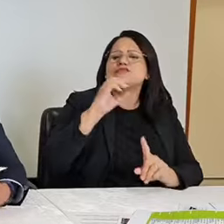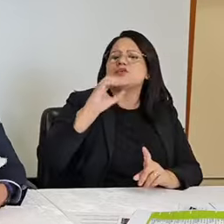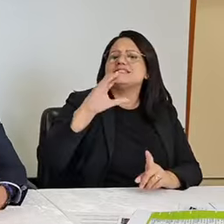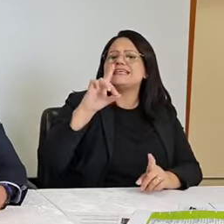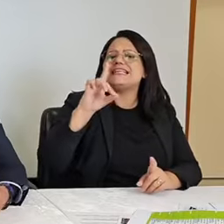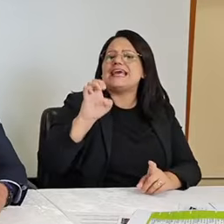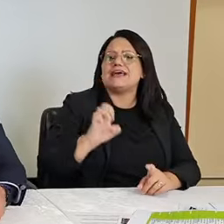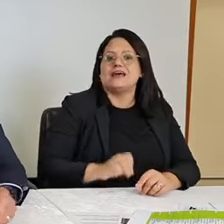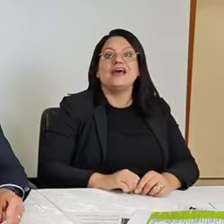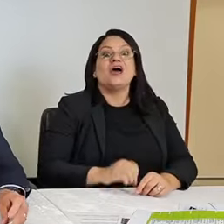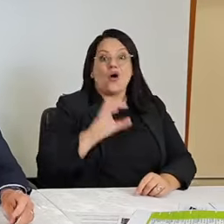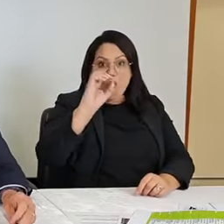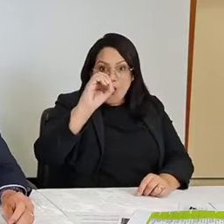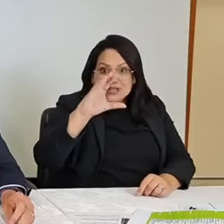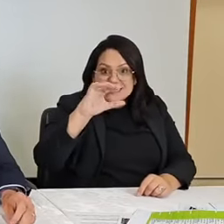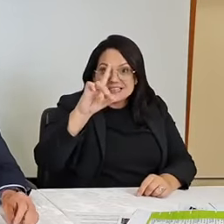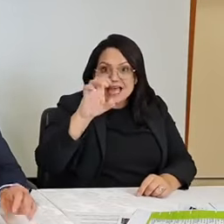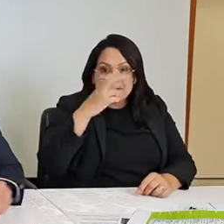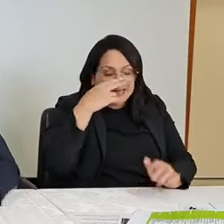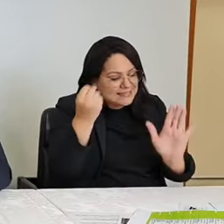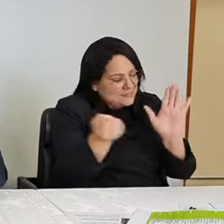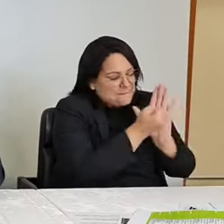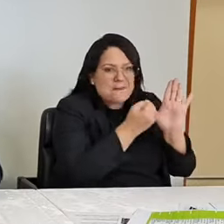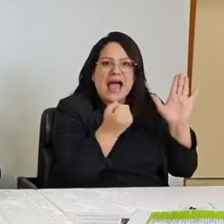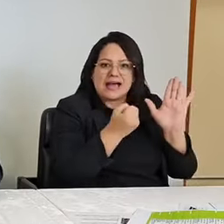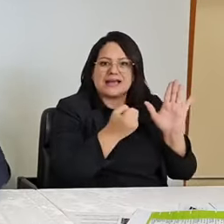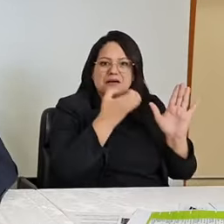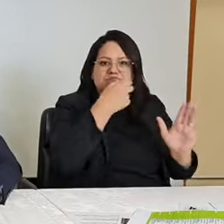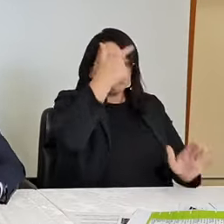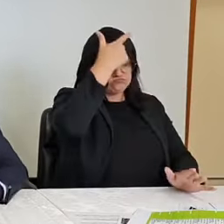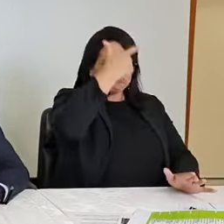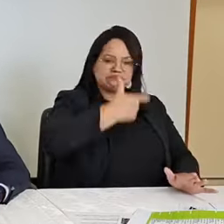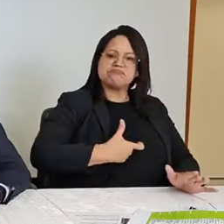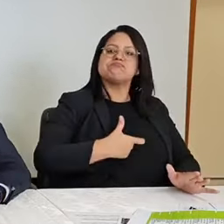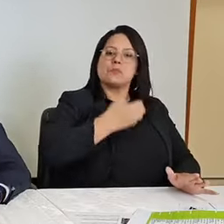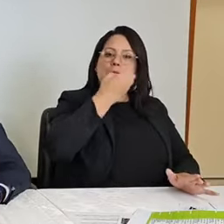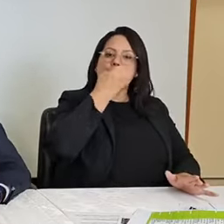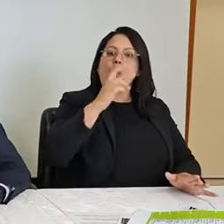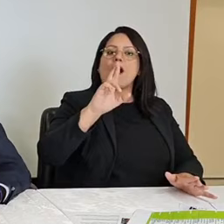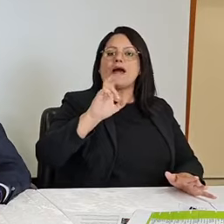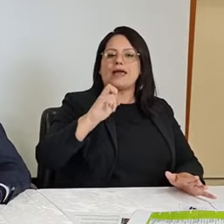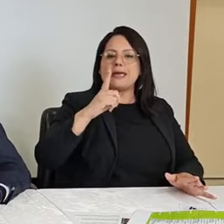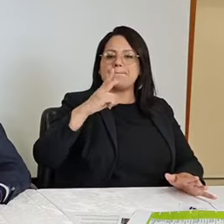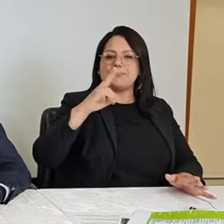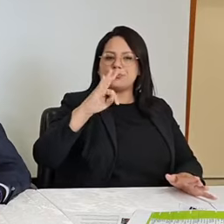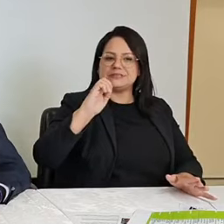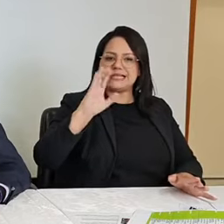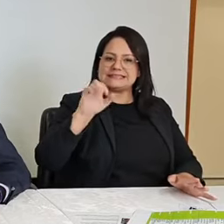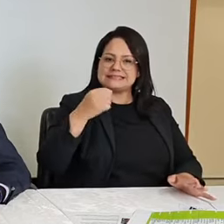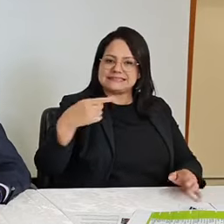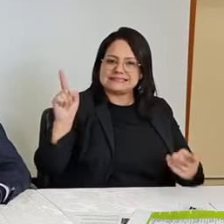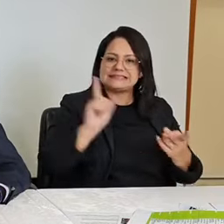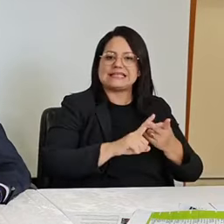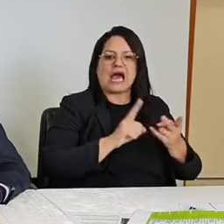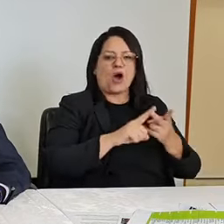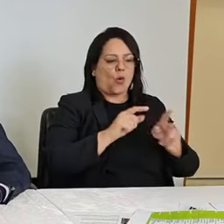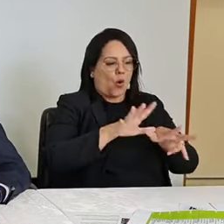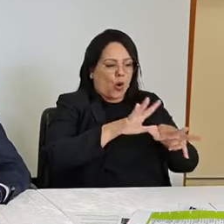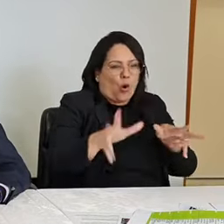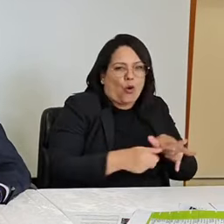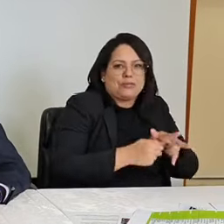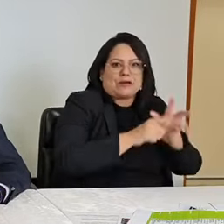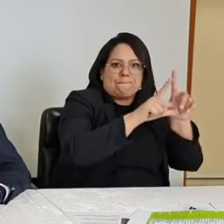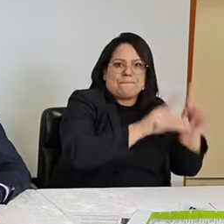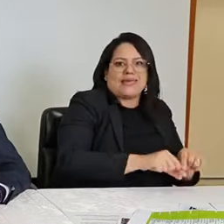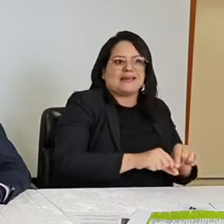um selo de boa reputação e baixa corrupção em um país que funciona de forma adequada. E com isso você consegue